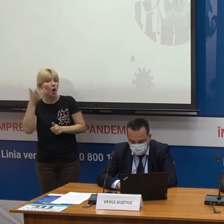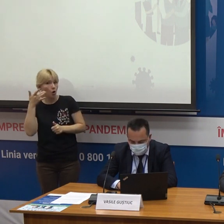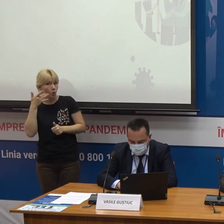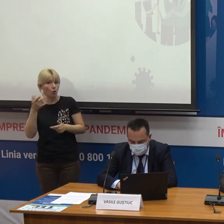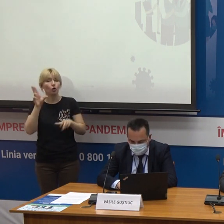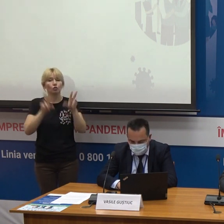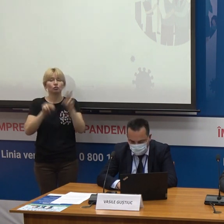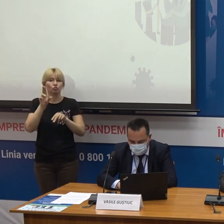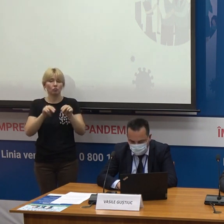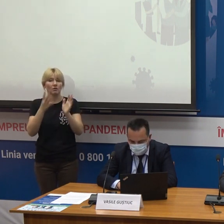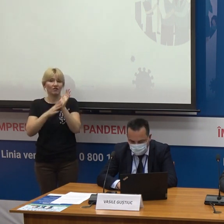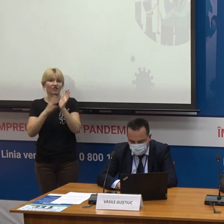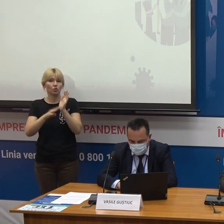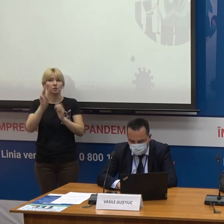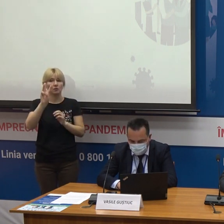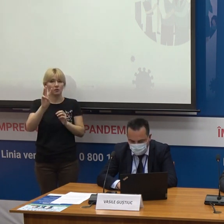ce constituie